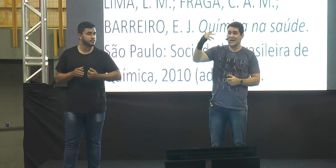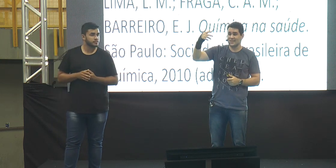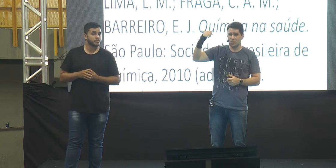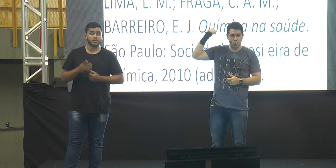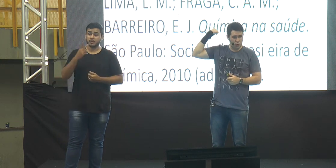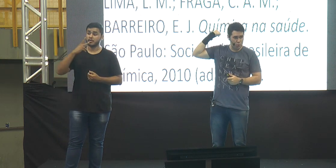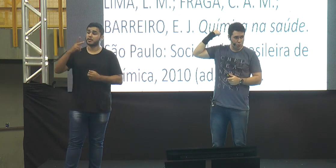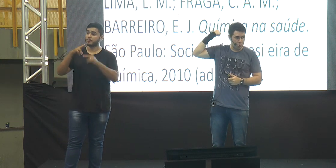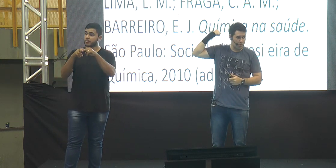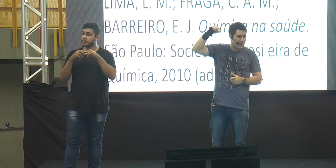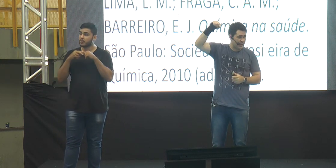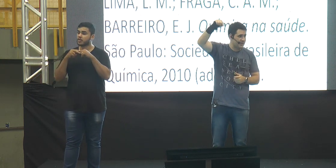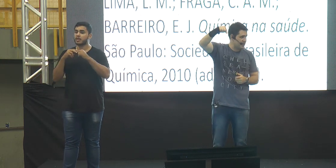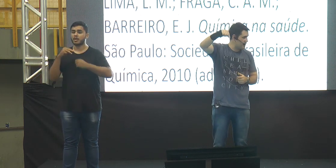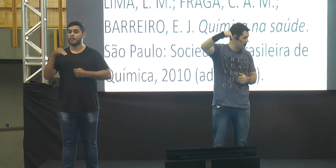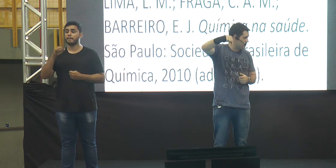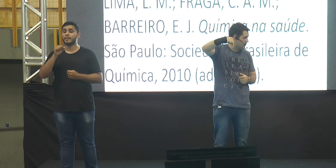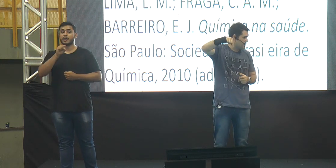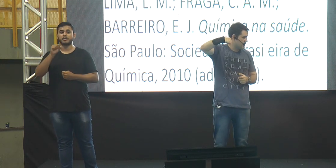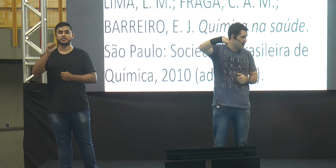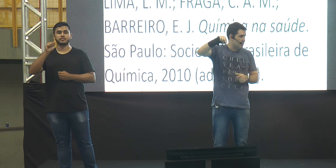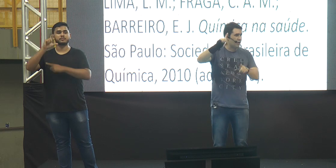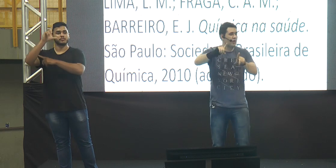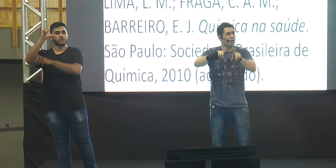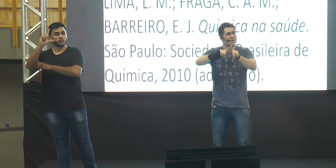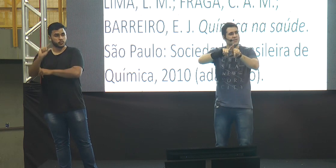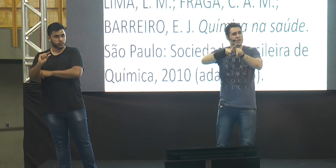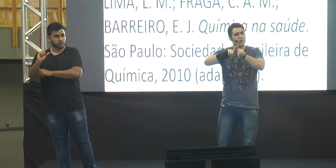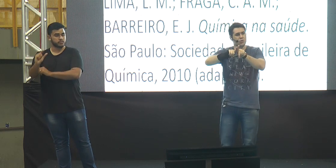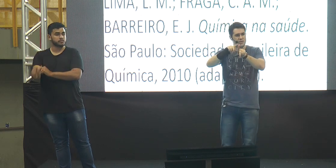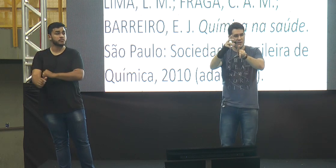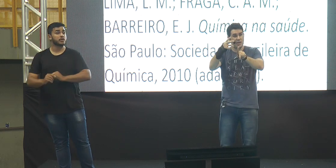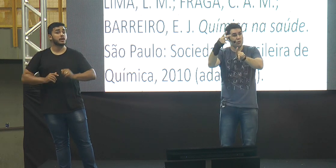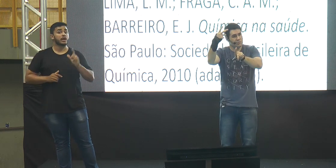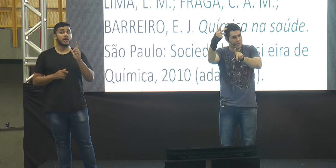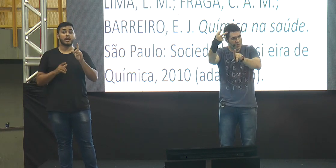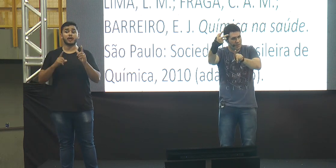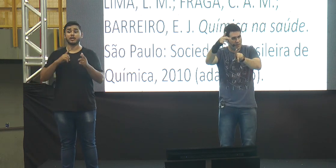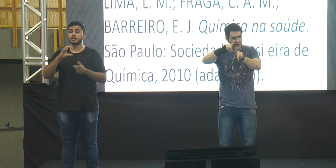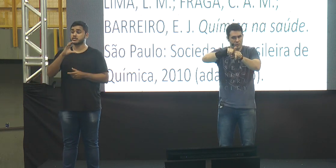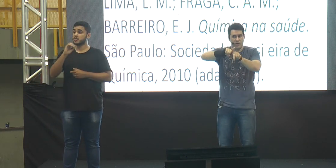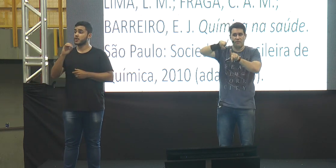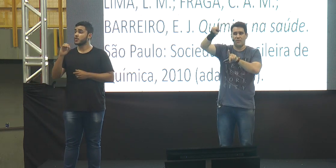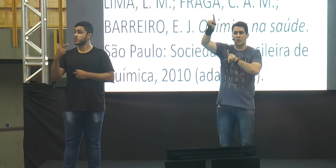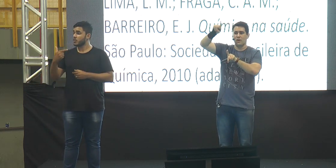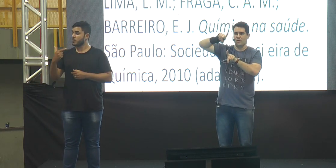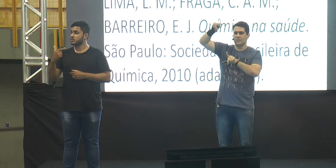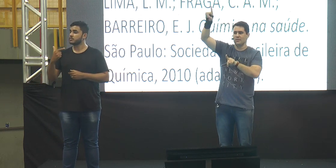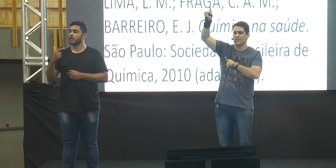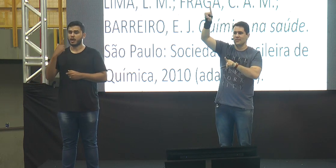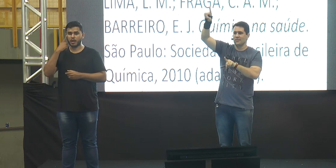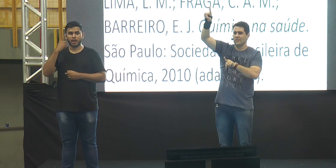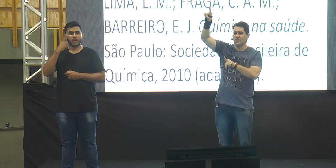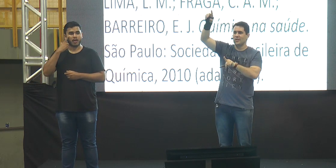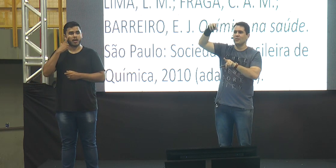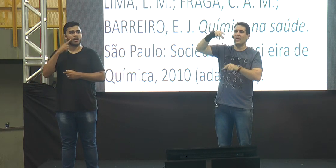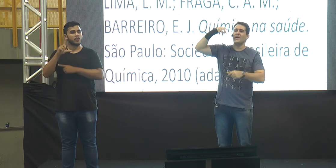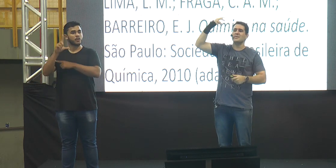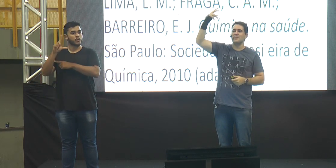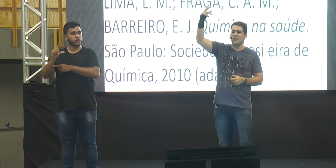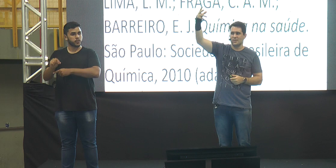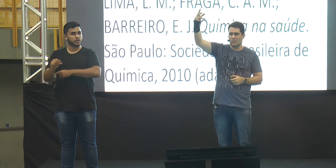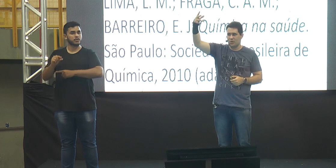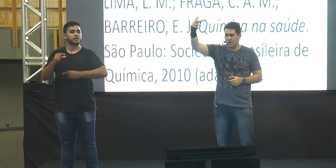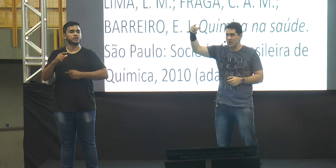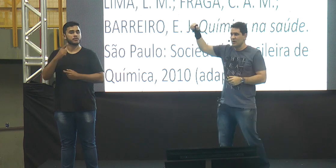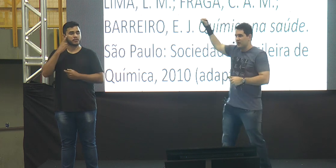a massa do produto, ela tende a reduzir. Porque como esse CO2 em um sistema aberto, ele vai embora, então